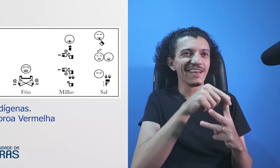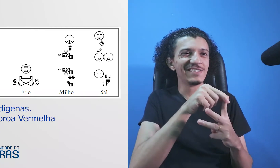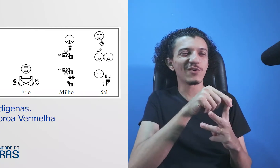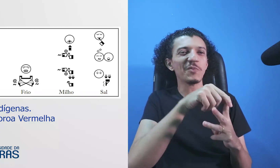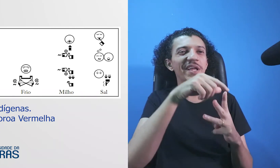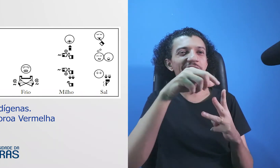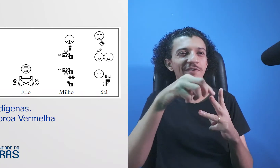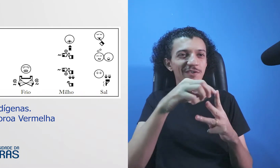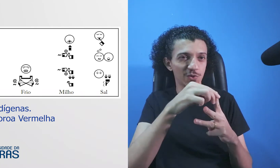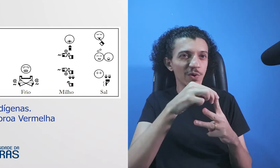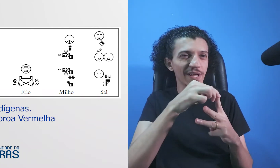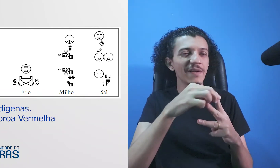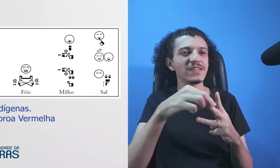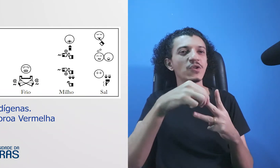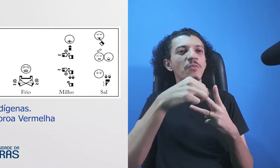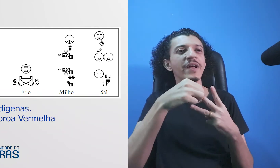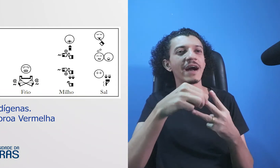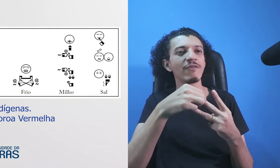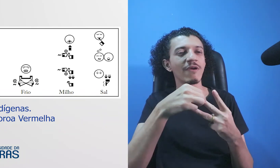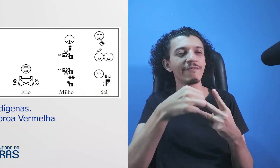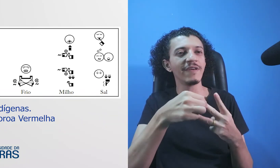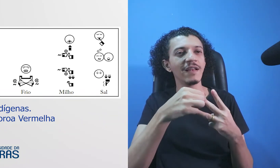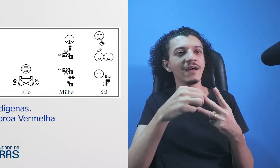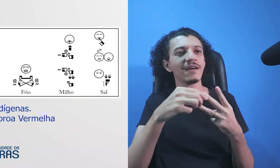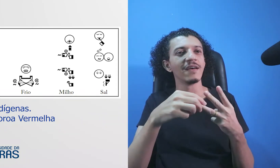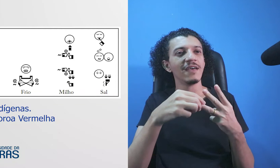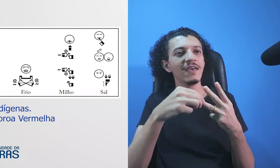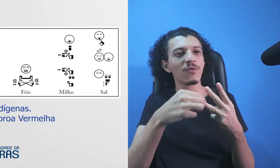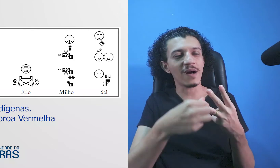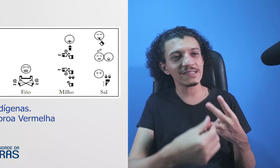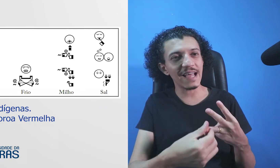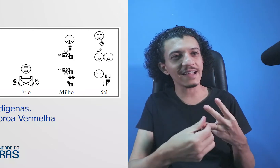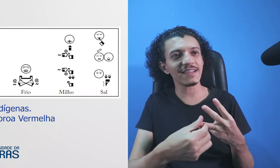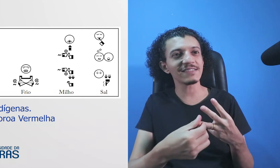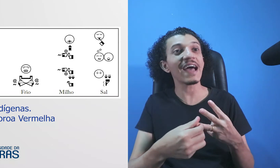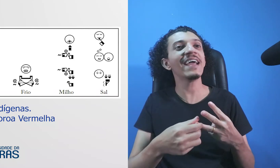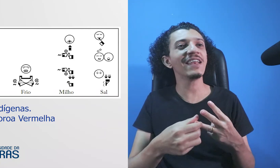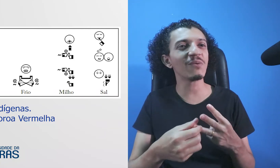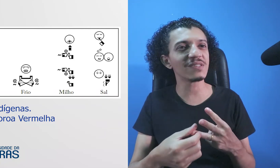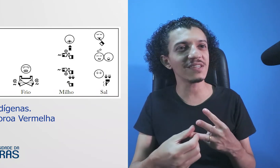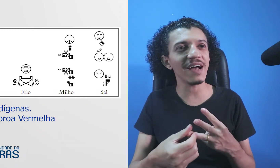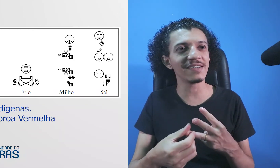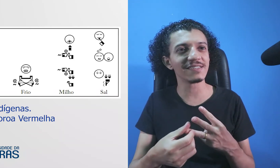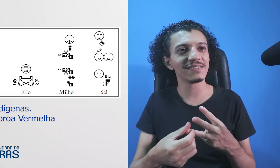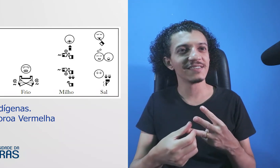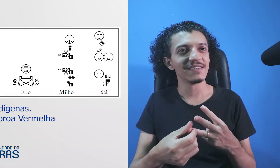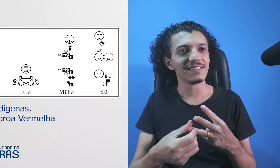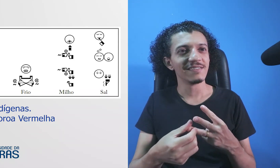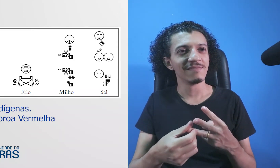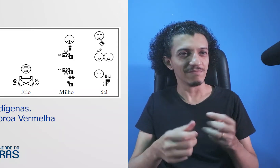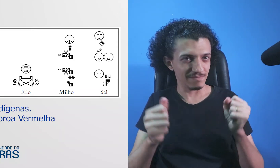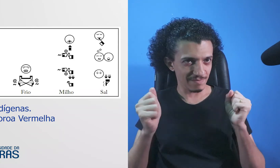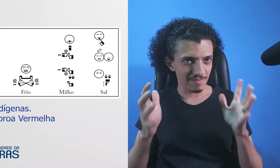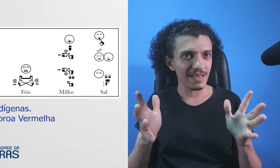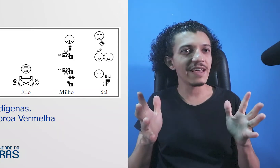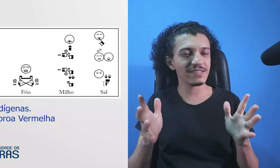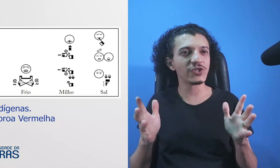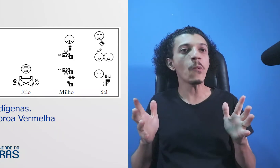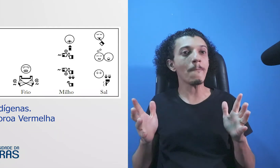se comunicava surda, se comunicava com a filha e com as netas em língua de sinais. E existia um